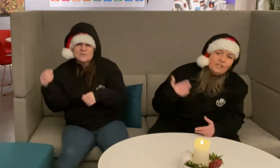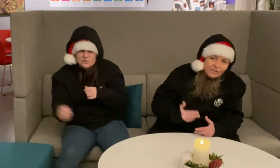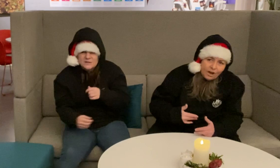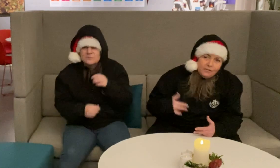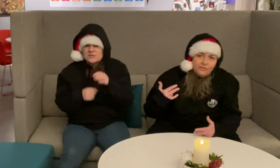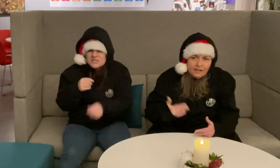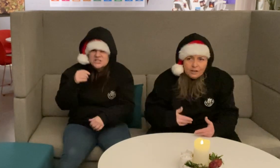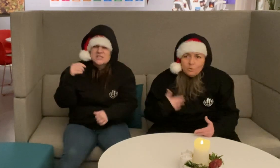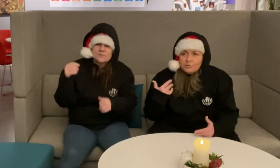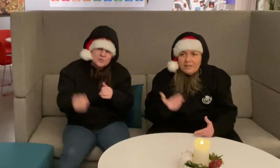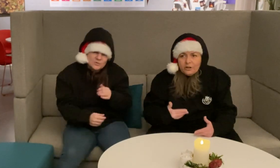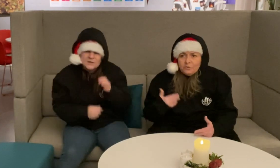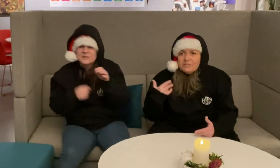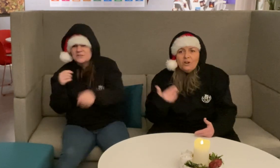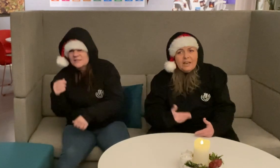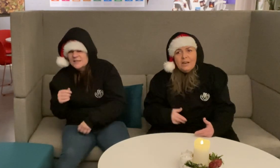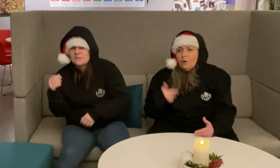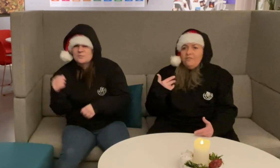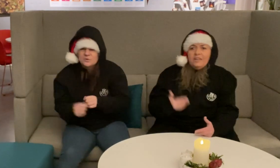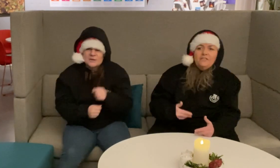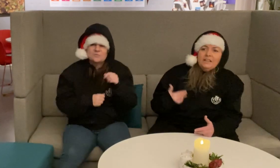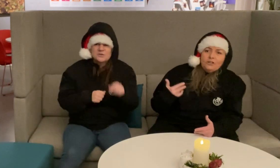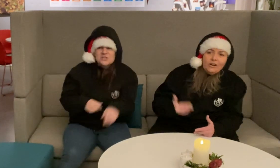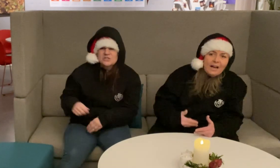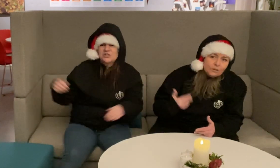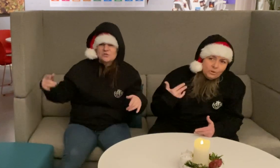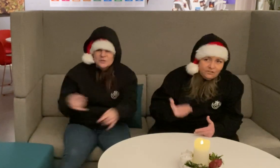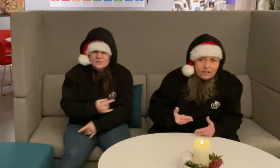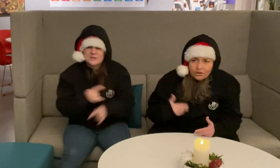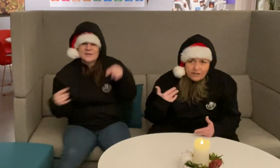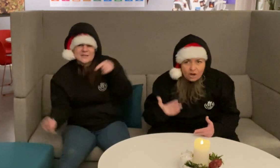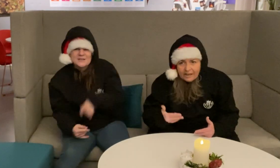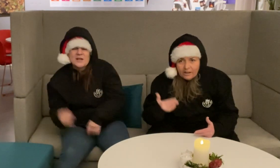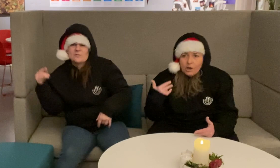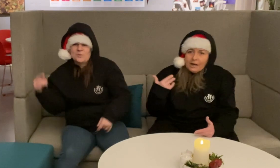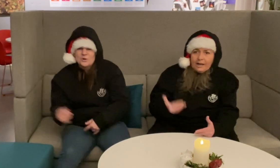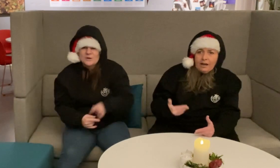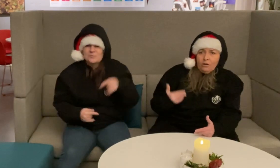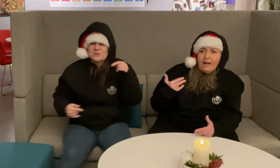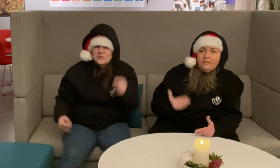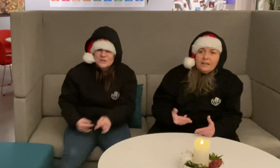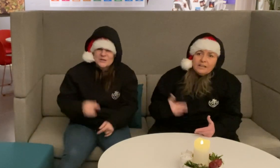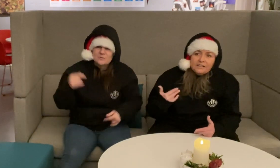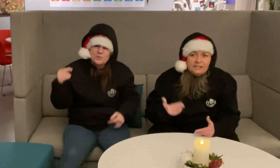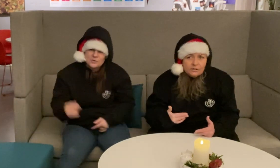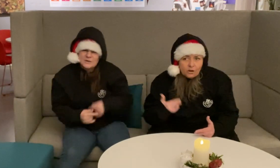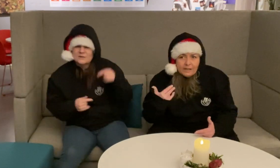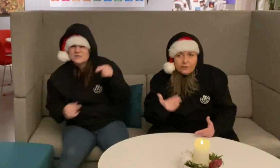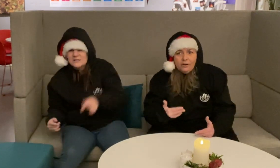Cissi har fått feeling, hon springer runt med staken. Och vi är väldigt glada att hon inte gör det naken. Alla håller handen när Cissi ska till kranen.